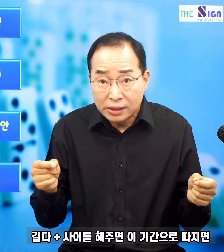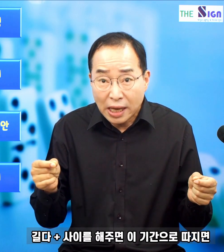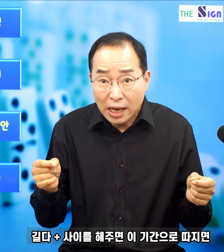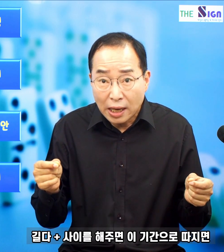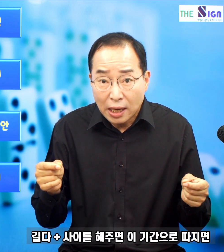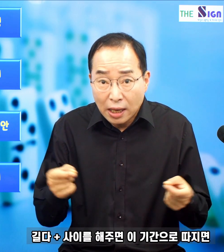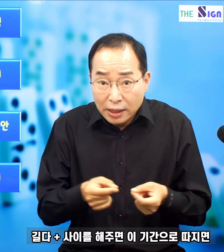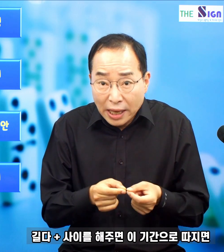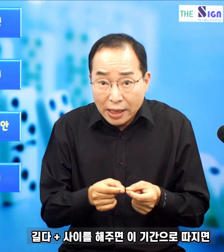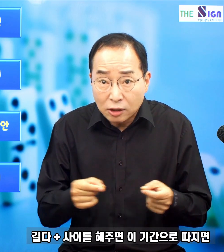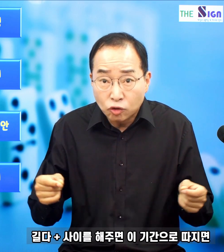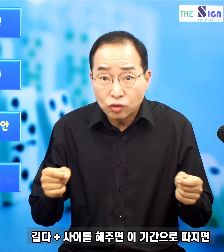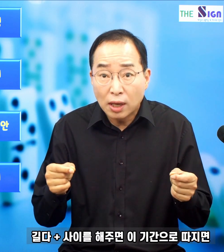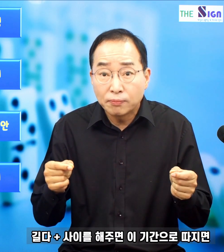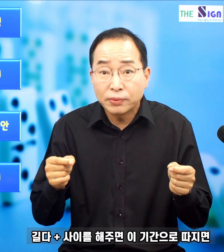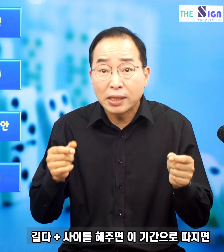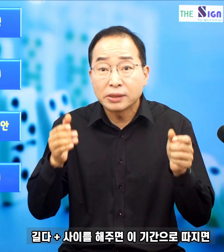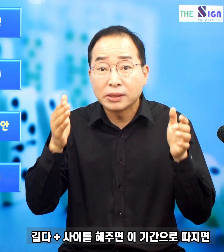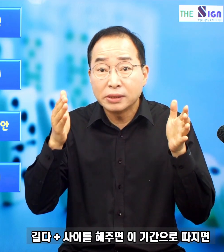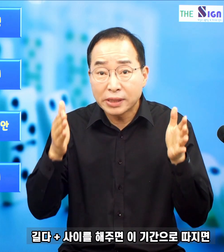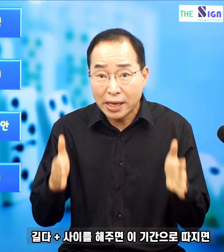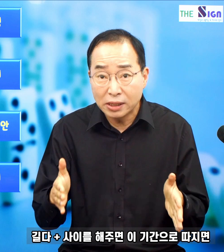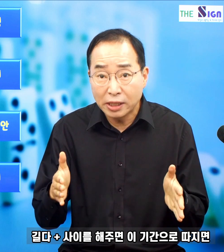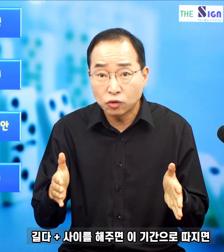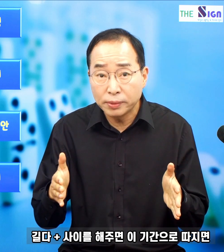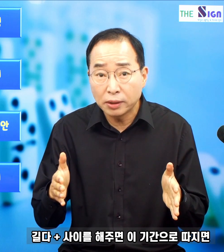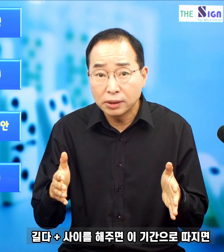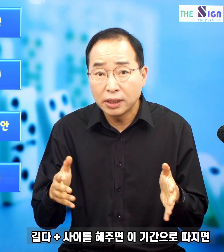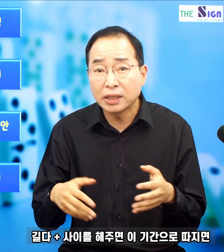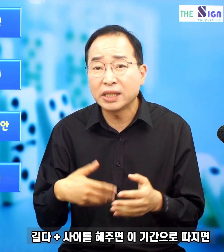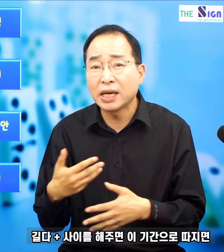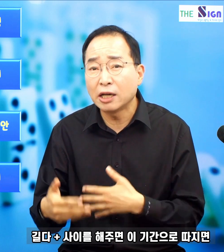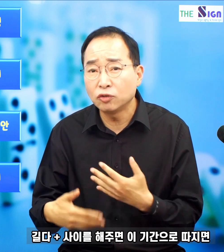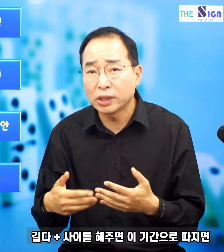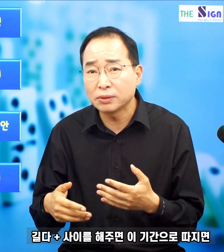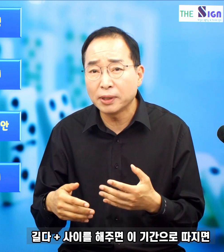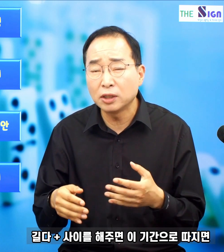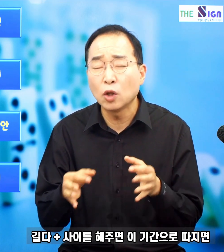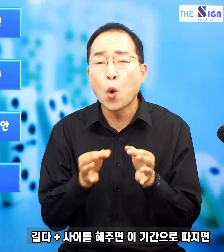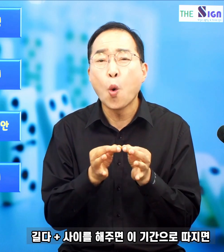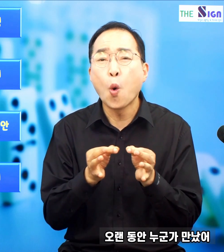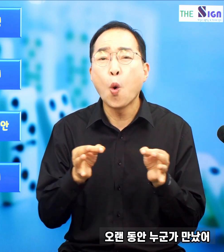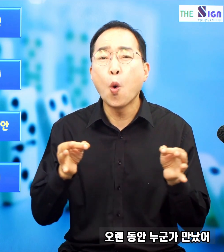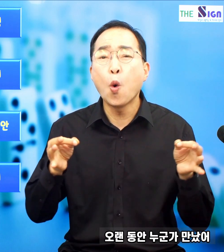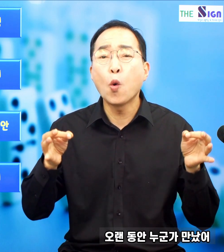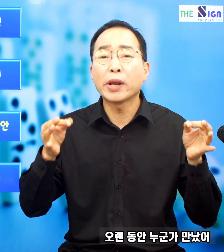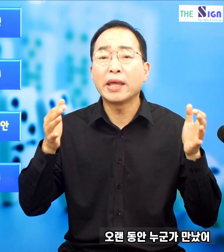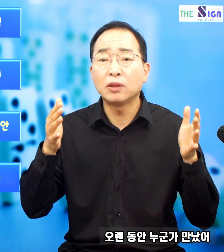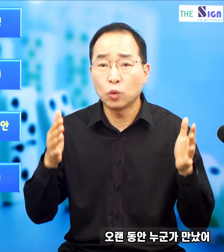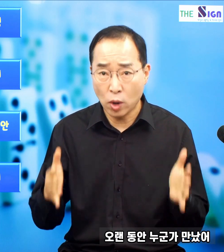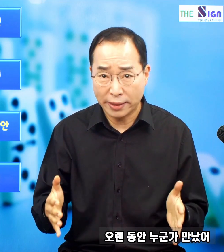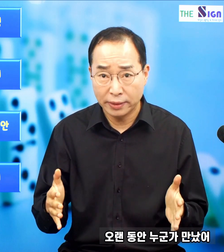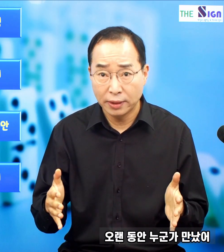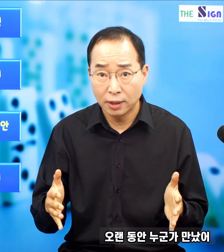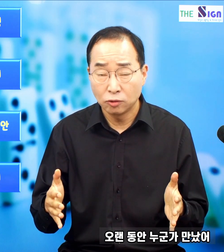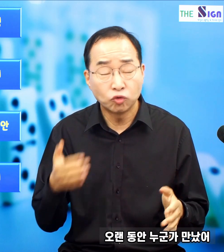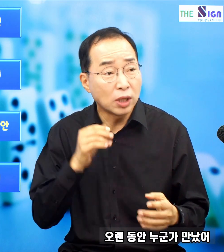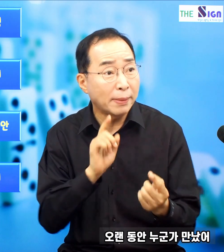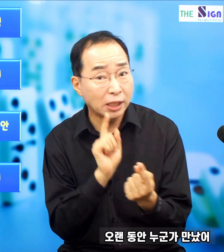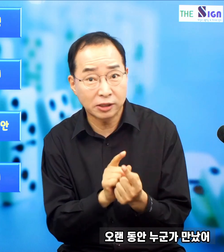길다 라는 수와 플러스 사이를 해주면 이게 기간으로 따지면은 오랜 동안 누군가 만났어.